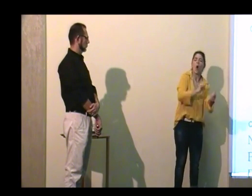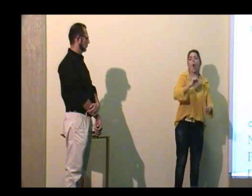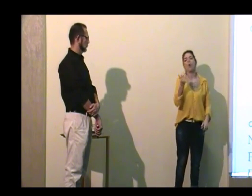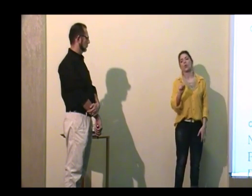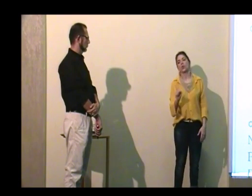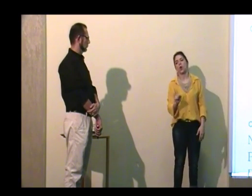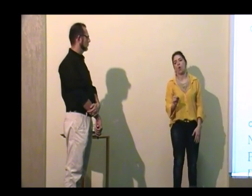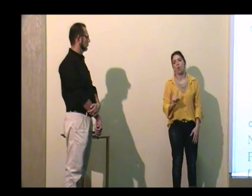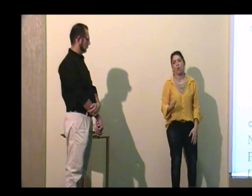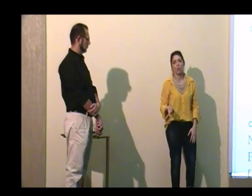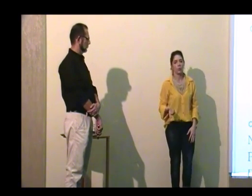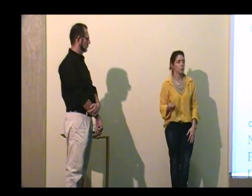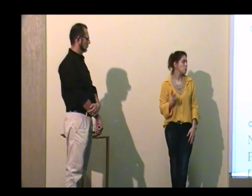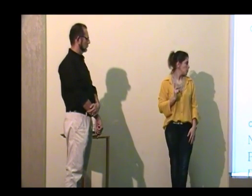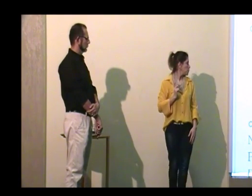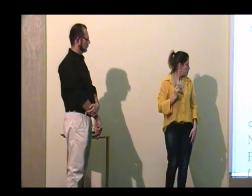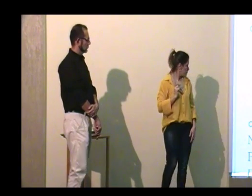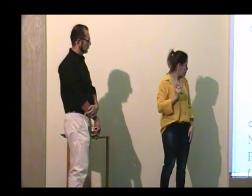esse teste.